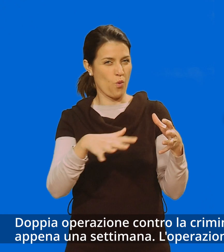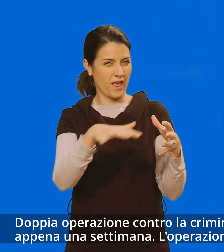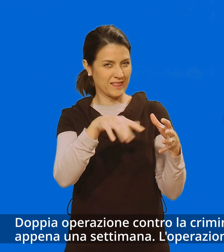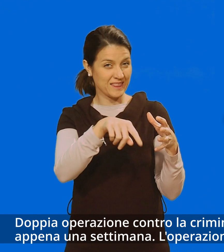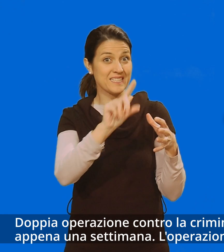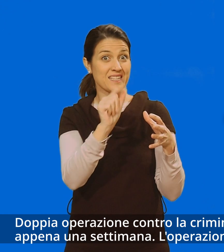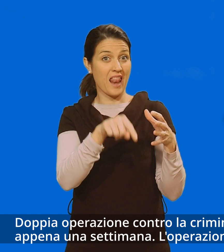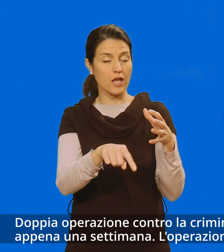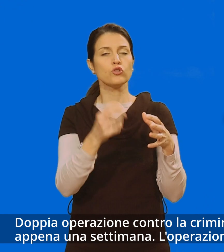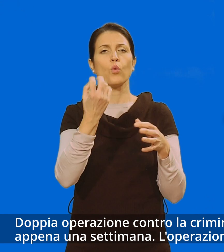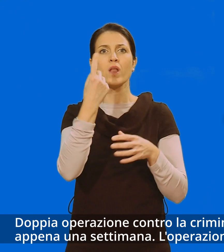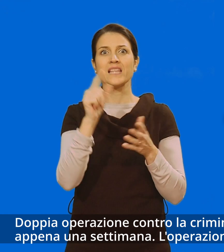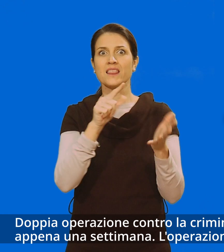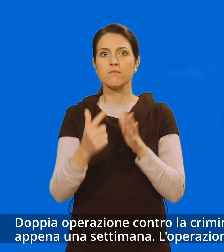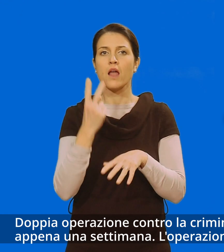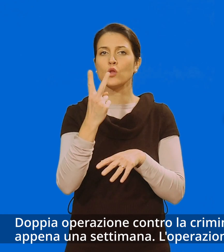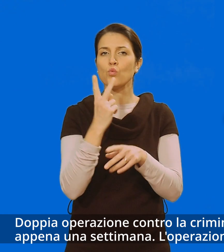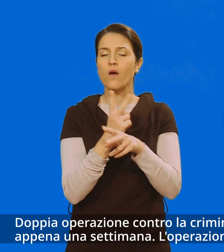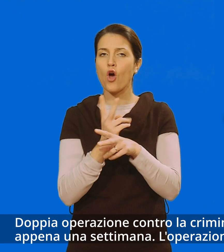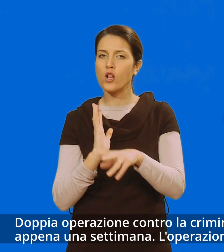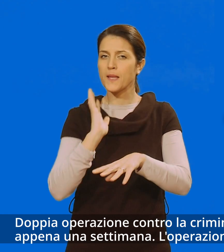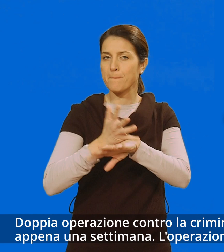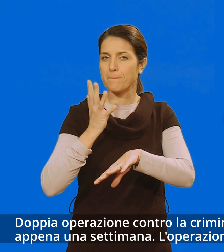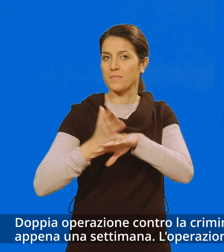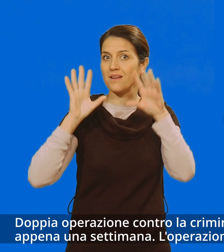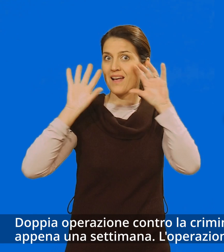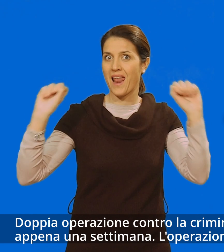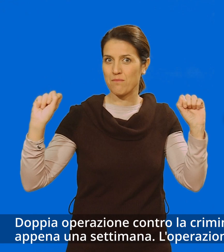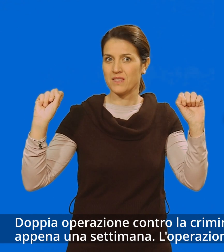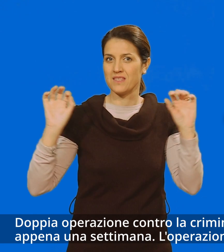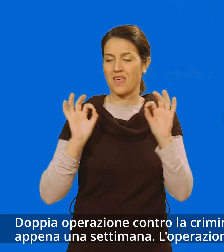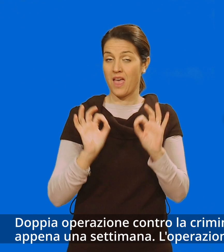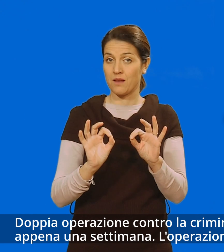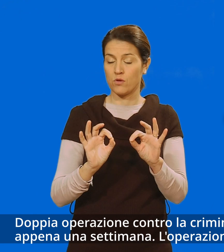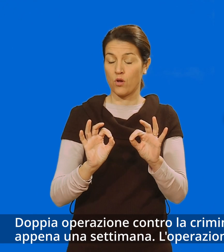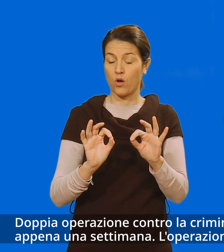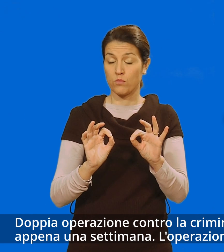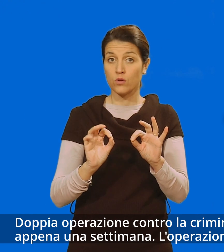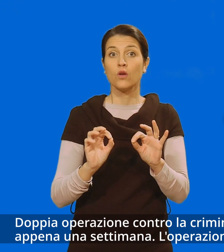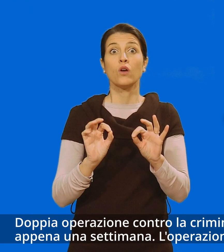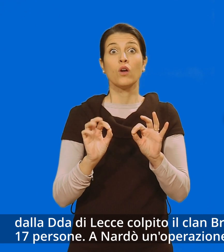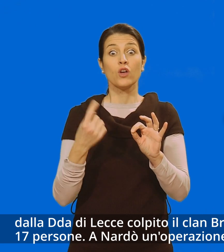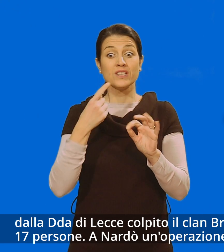in appena una settimana l'operazione game over coordinata dalla dda di